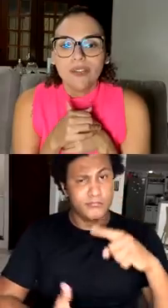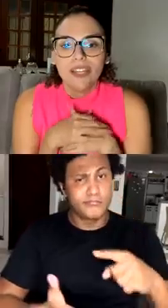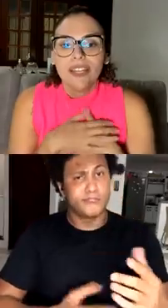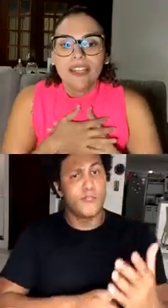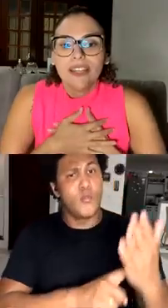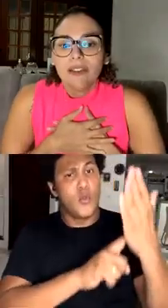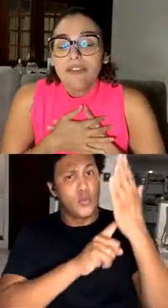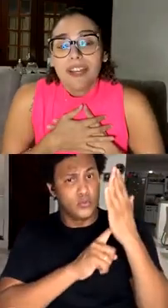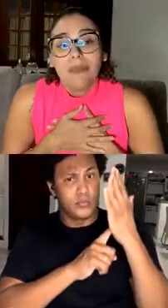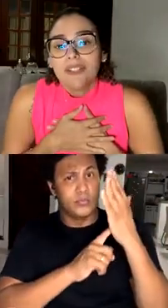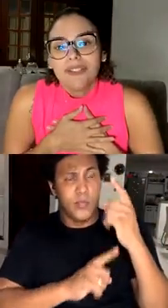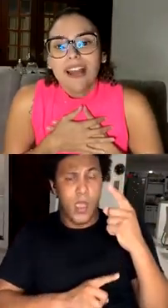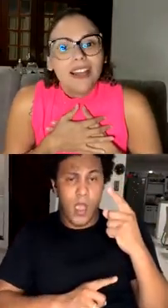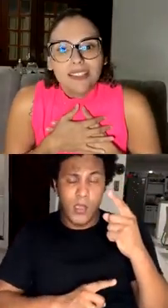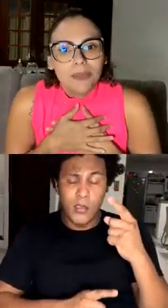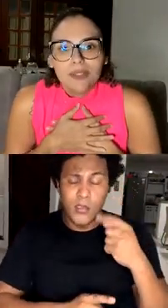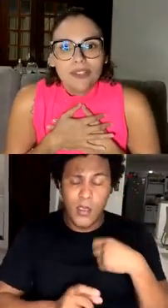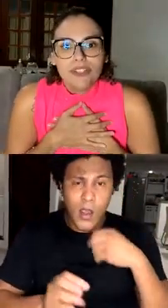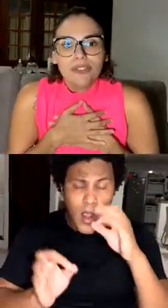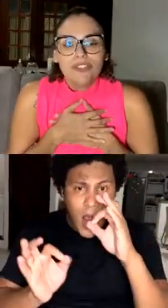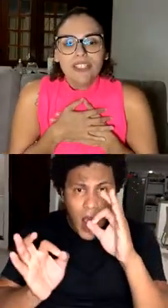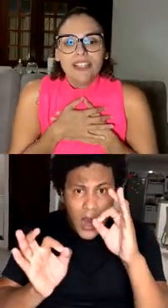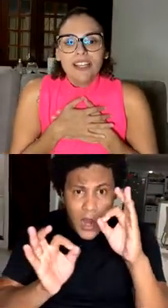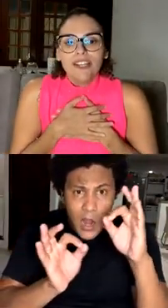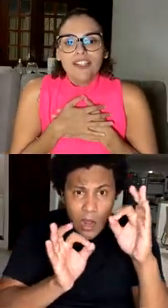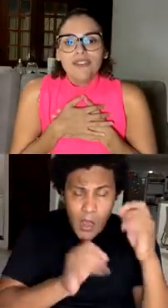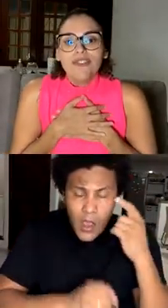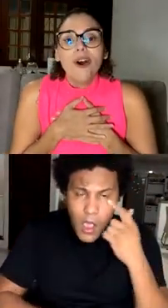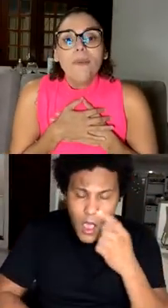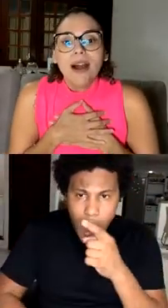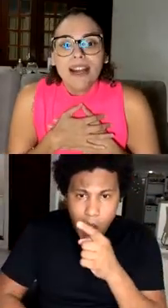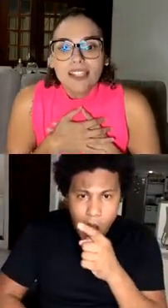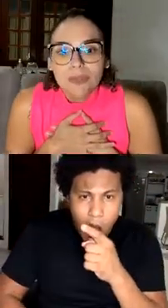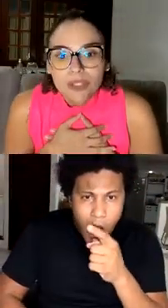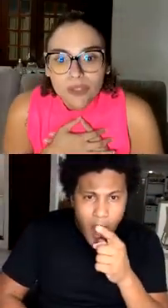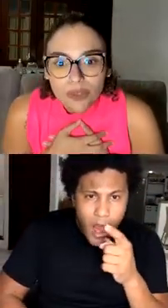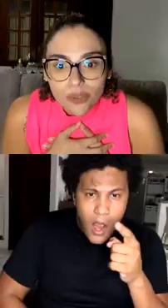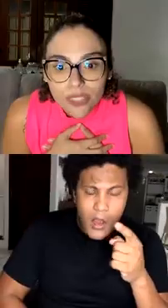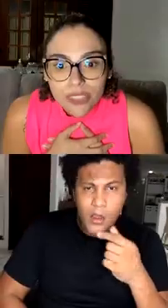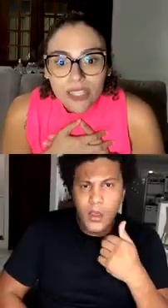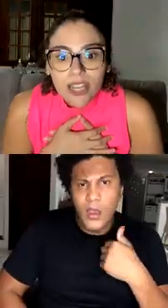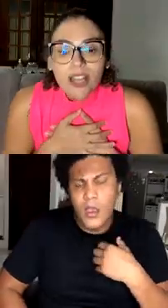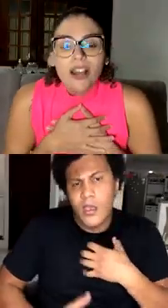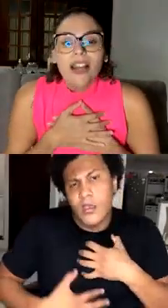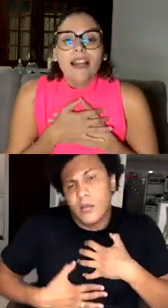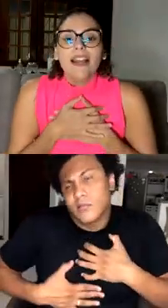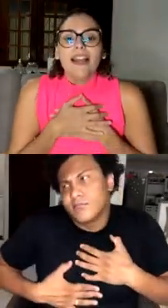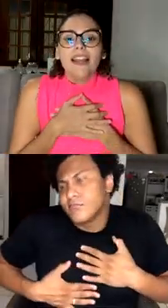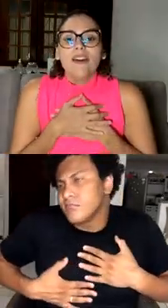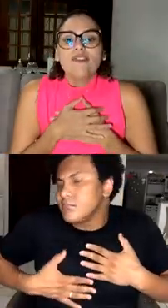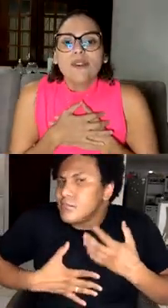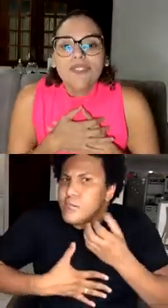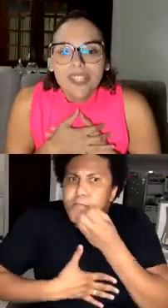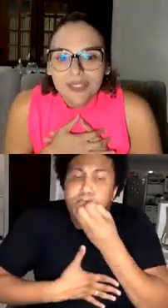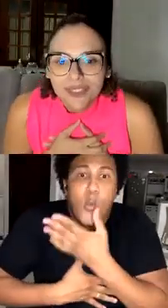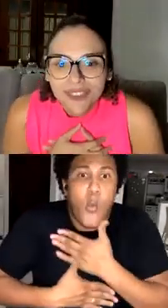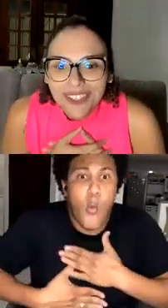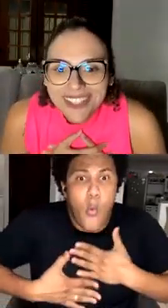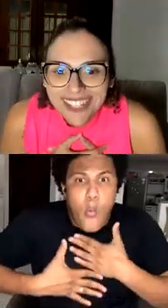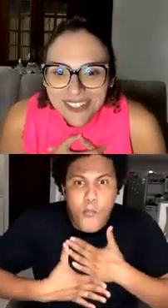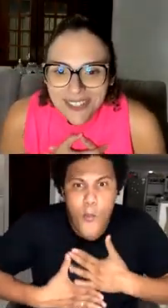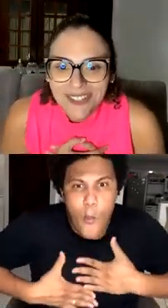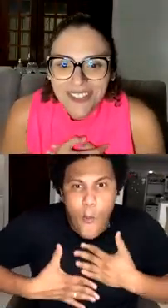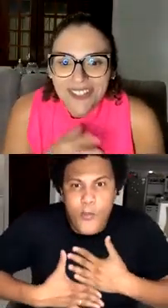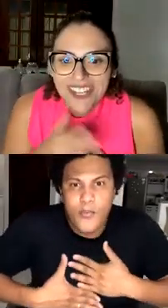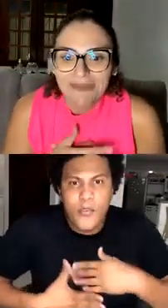entrar, fiquei apaixonada pelo seu jeito de informar as pessoas. Eu te convido, viu,